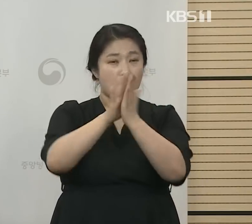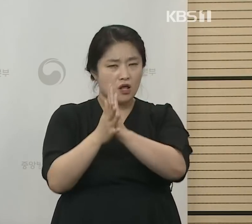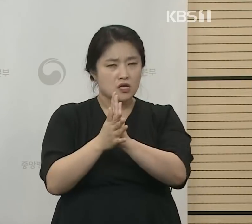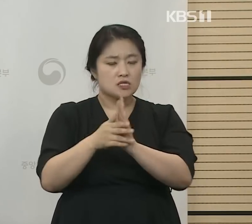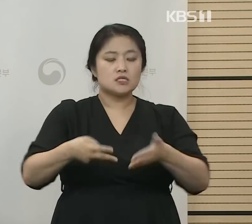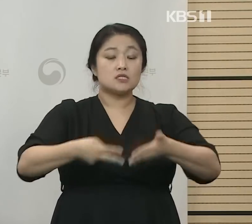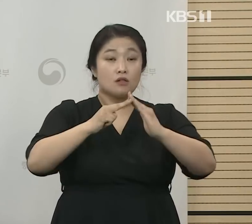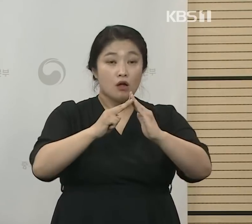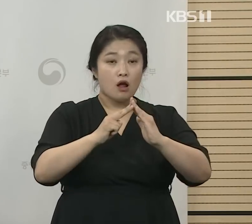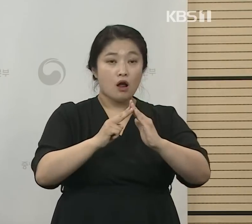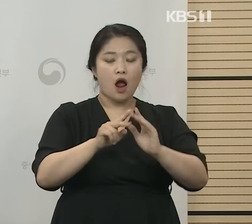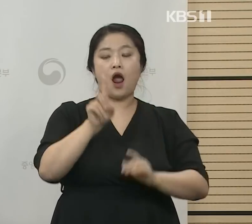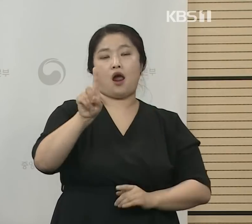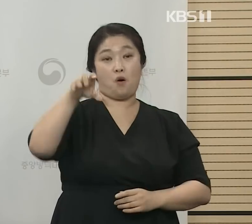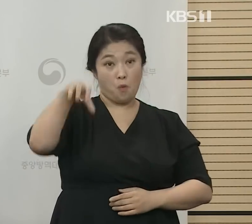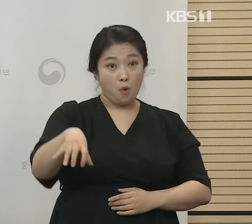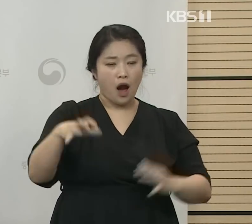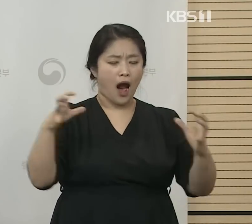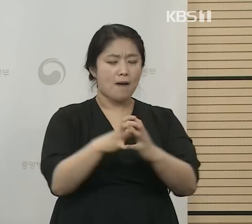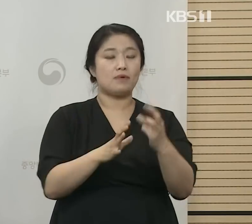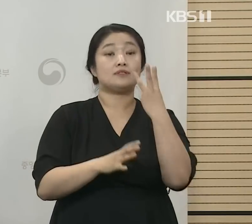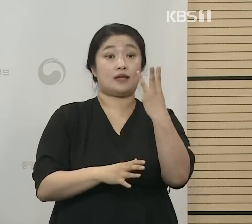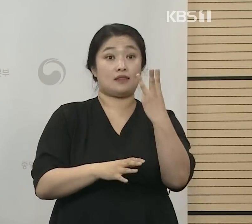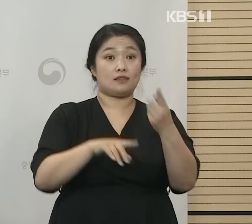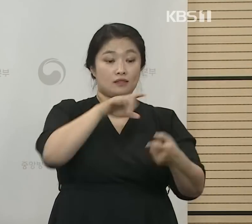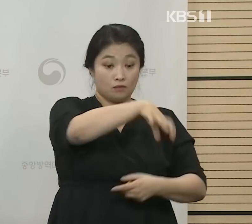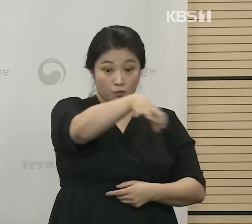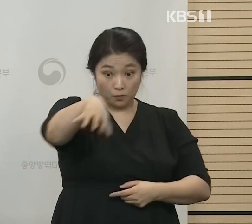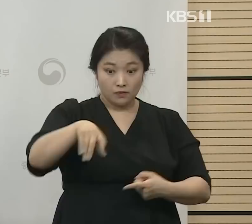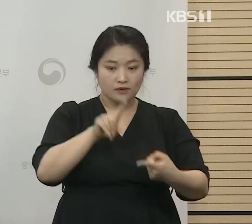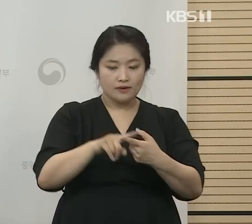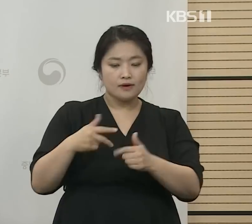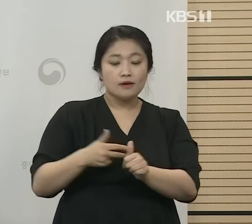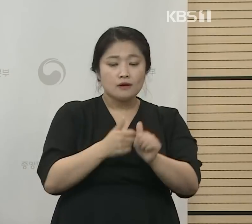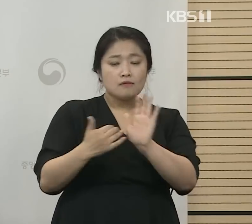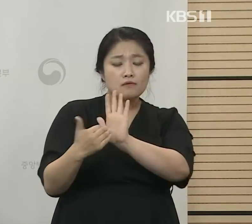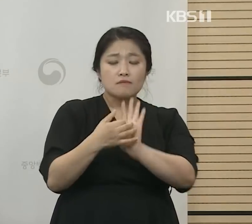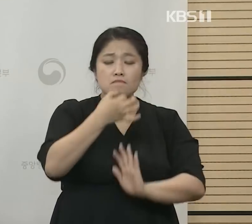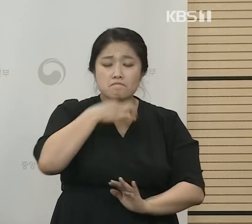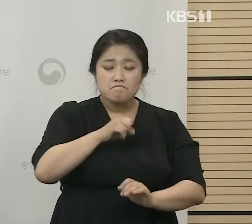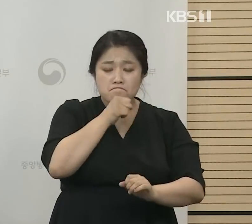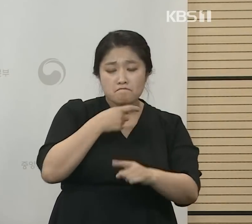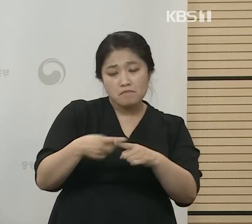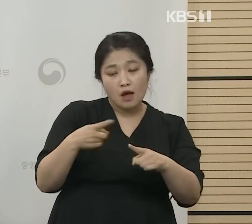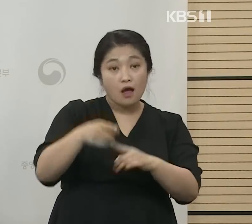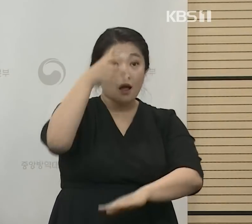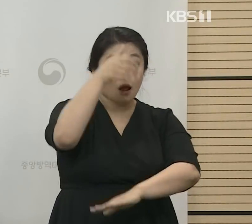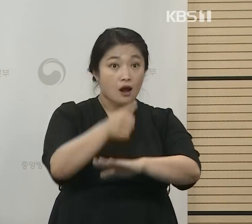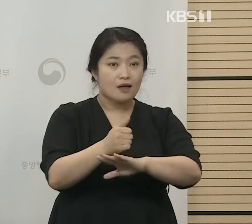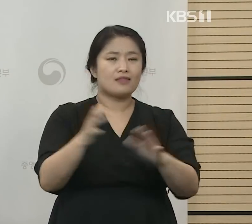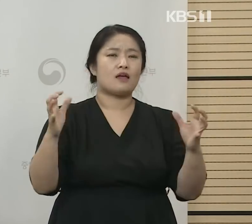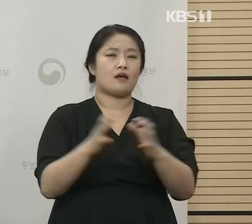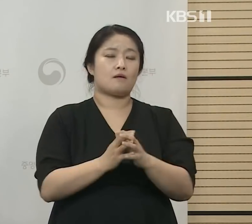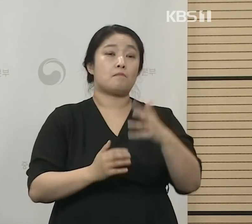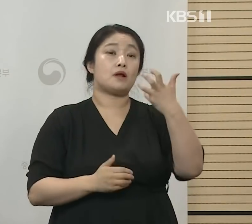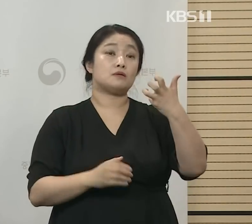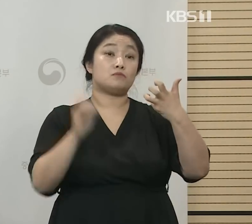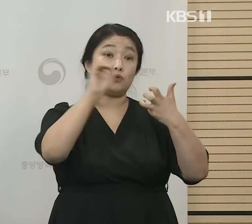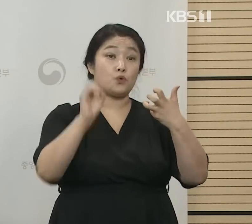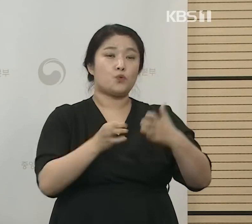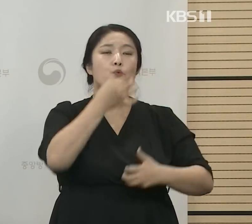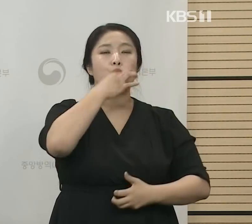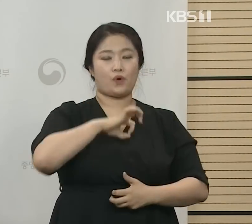발생한 시설 한 군데, 총 3군데에서의 예방접종 효과를 분석한 결과 모두 80%